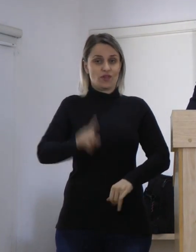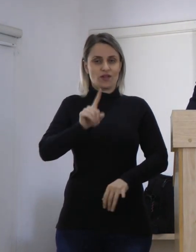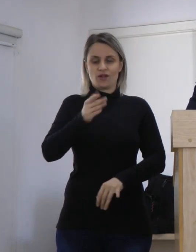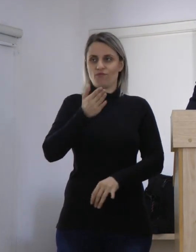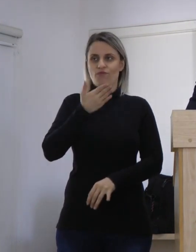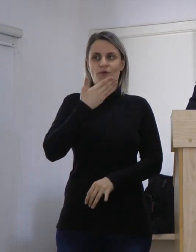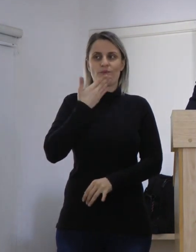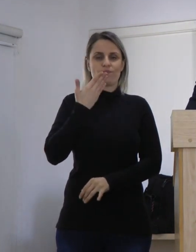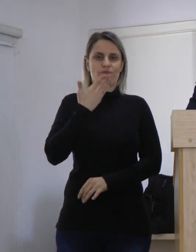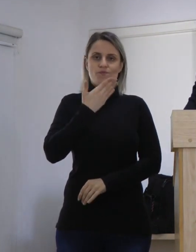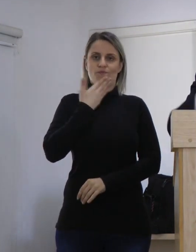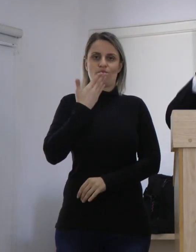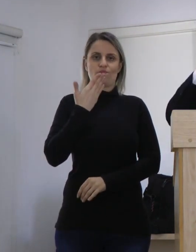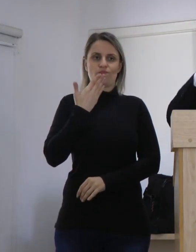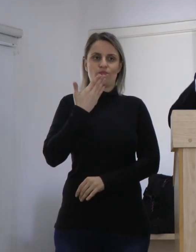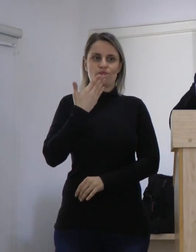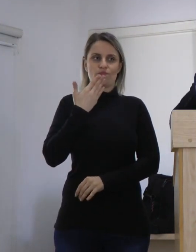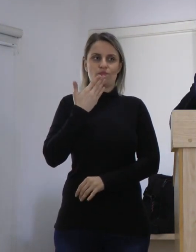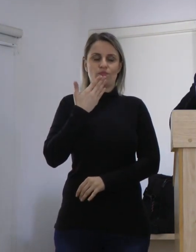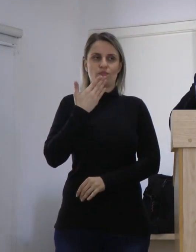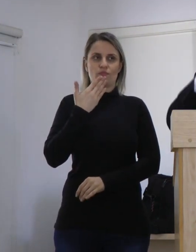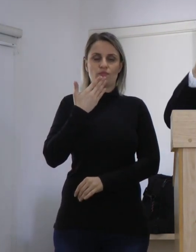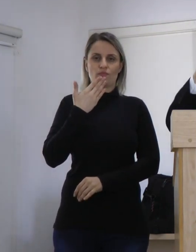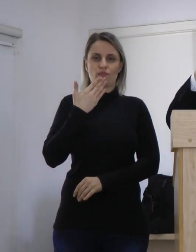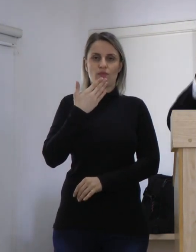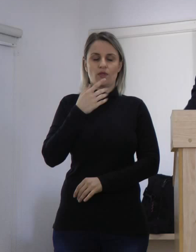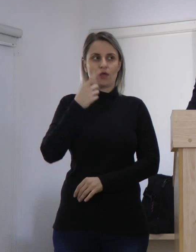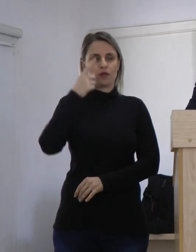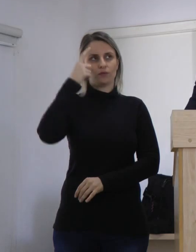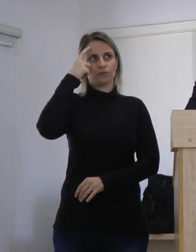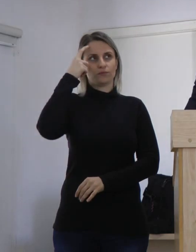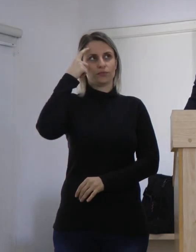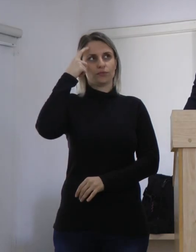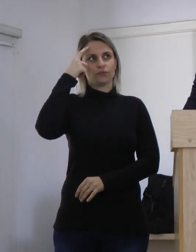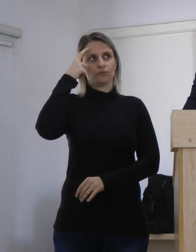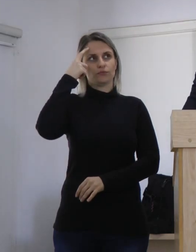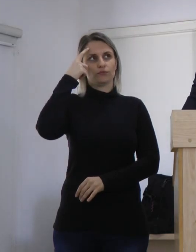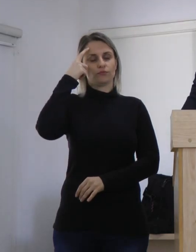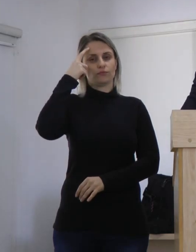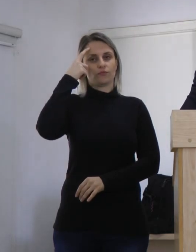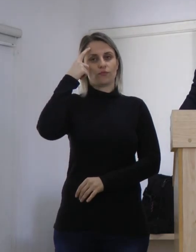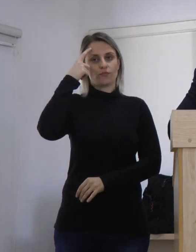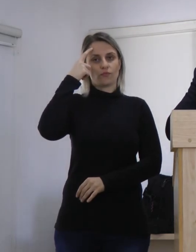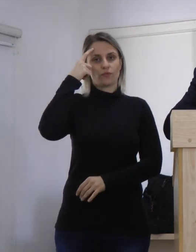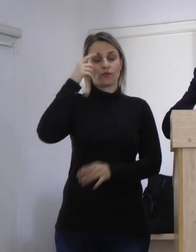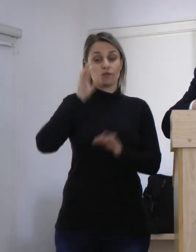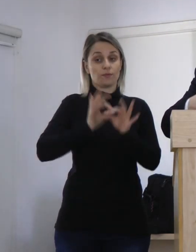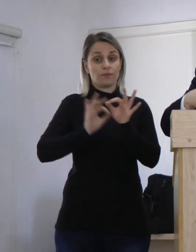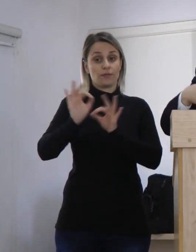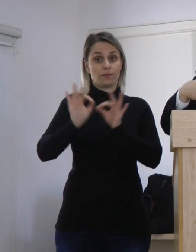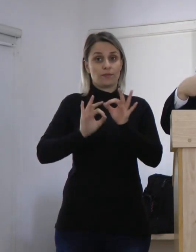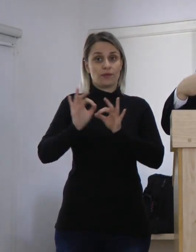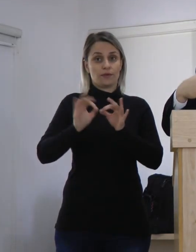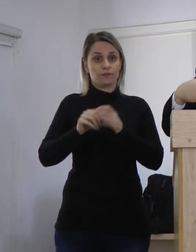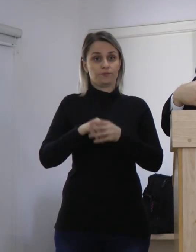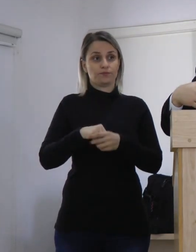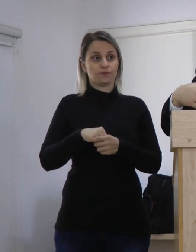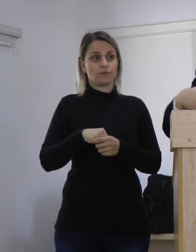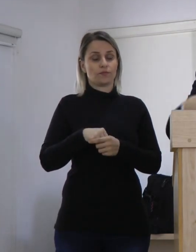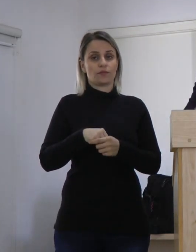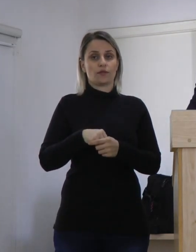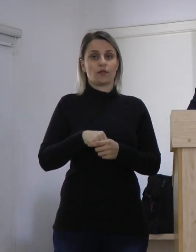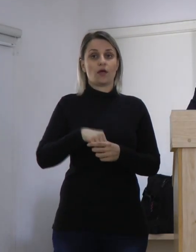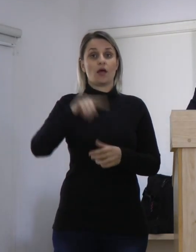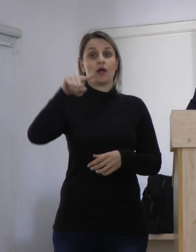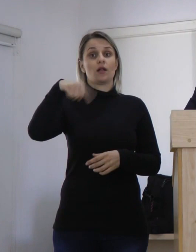meu filho. Ele guarda o conselho, se prepara. E mais tarde ele vai assistir aquele filme E o Vento